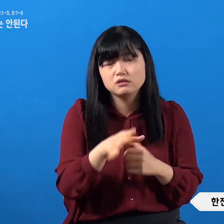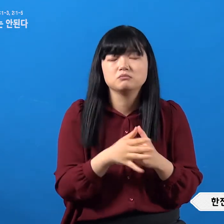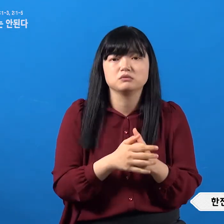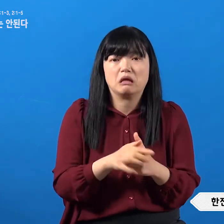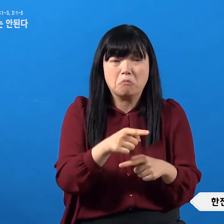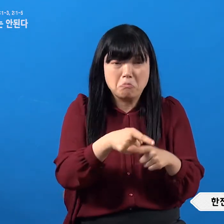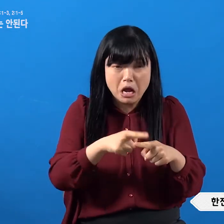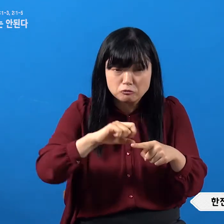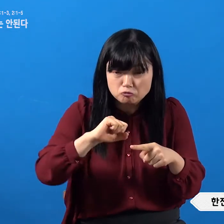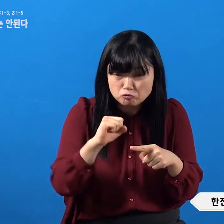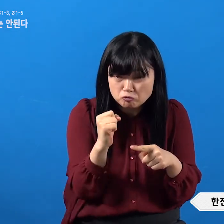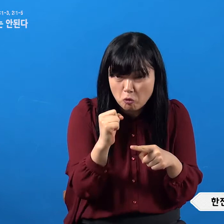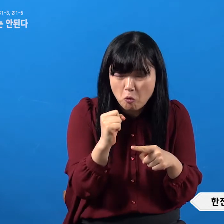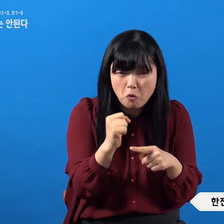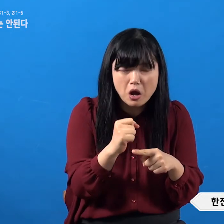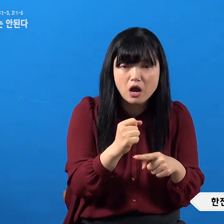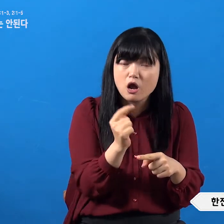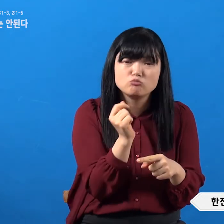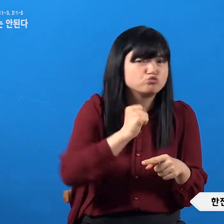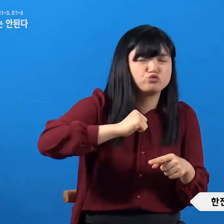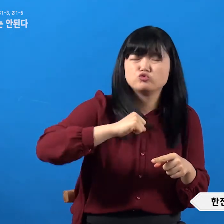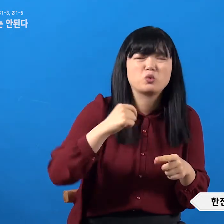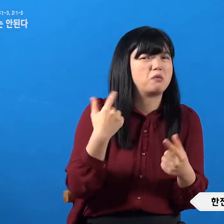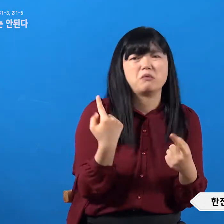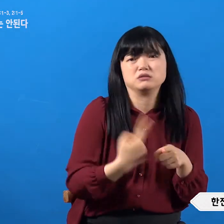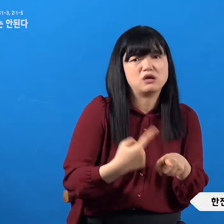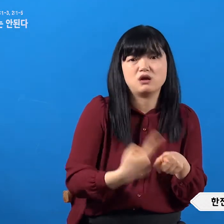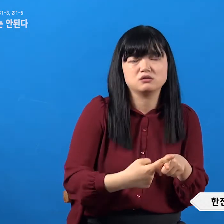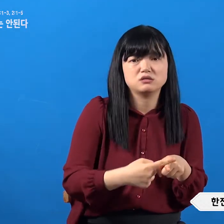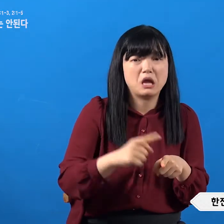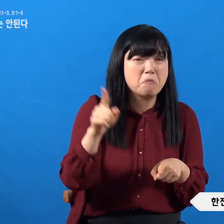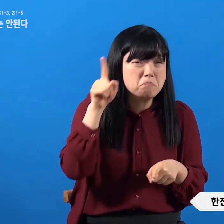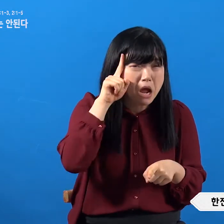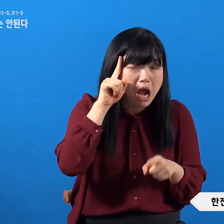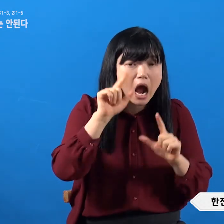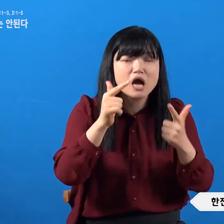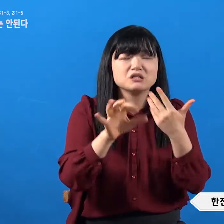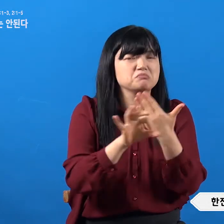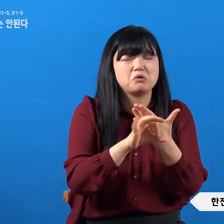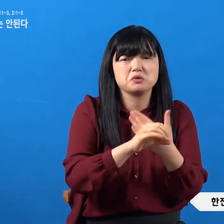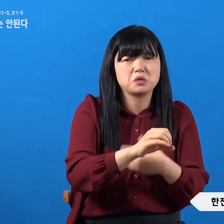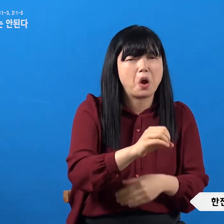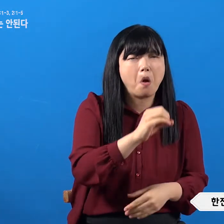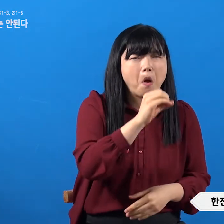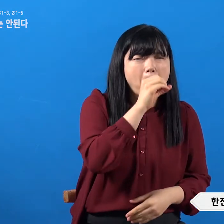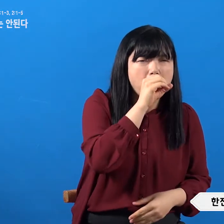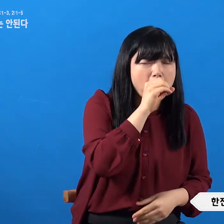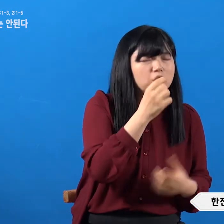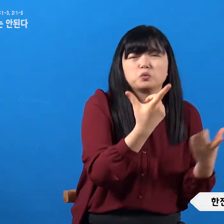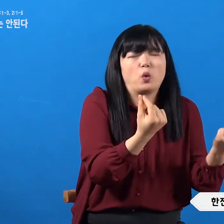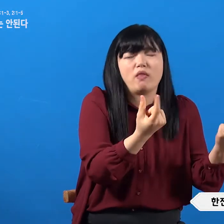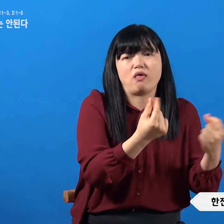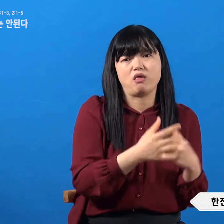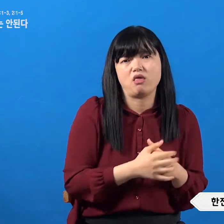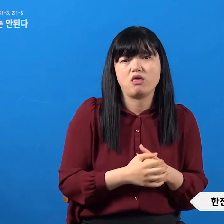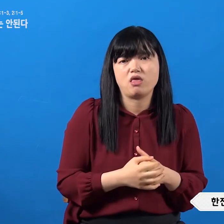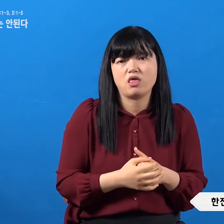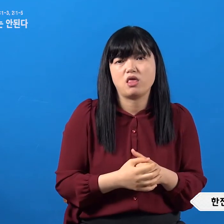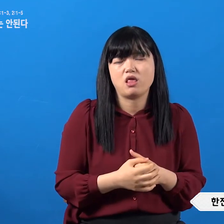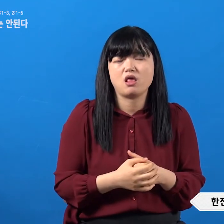절반의 순종은 불순종과 마찬가지입니다. 100%가 아니면 0%다. 그거를 잊지 말아야 됩니다.